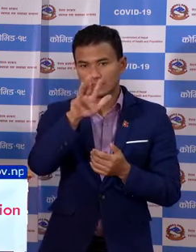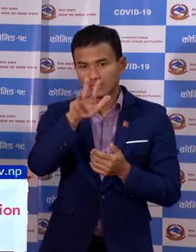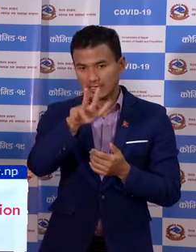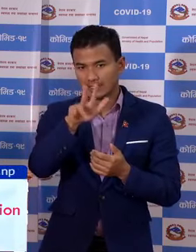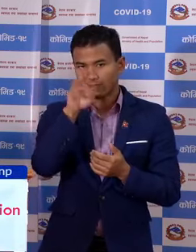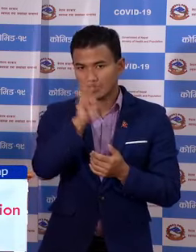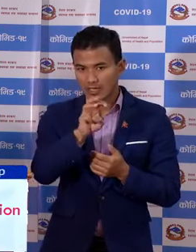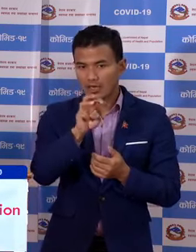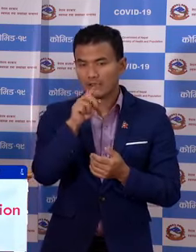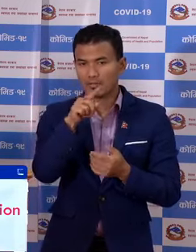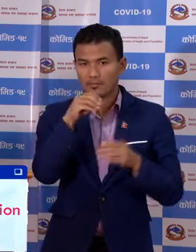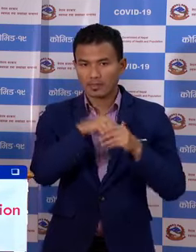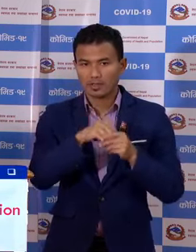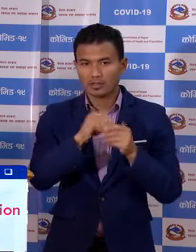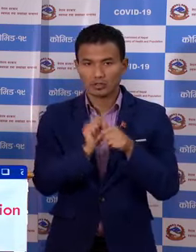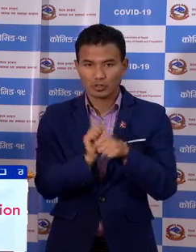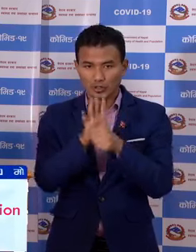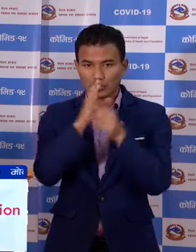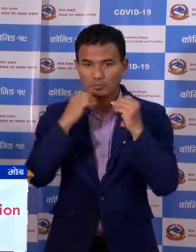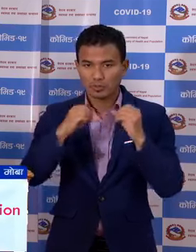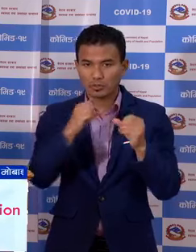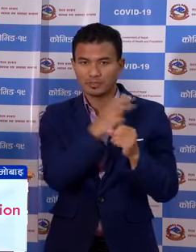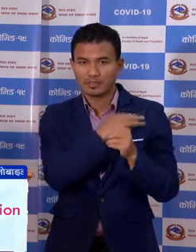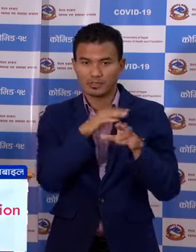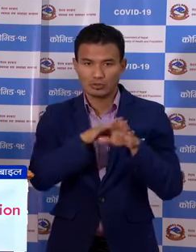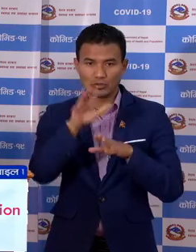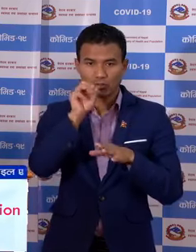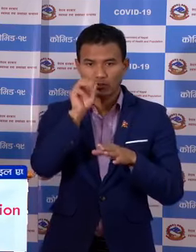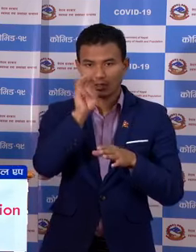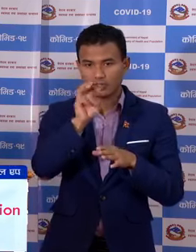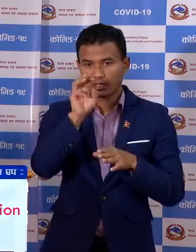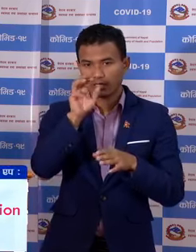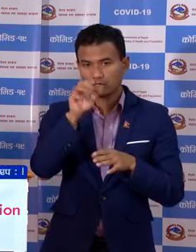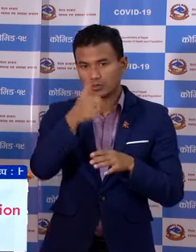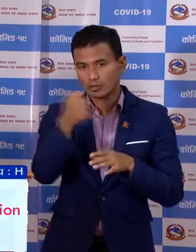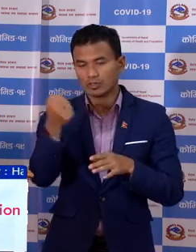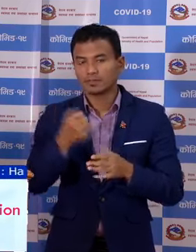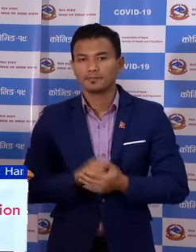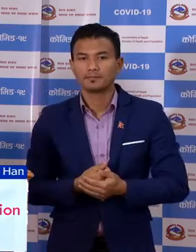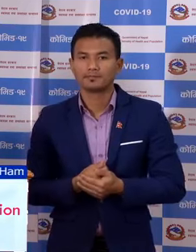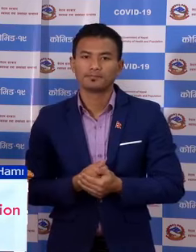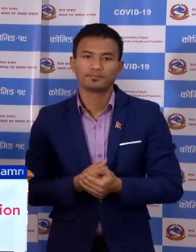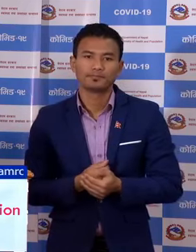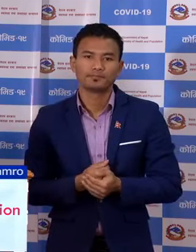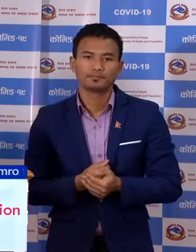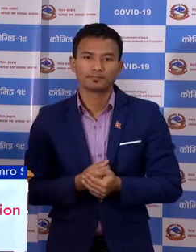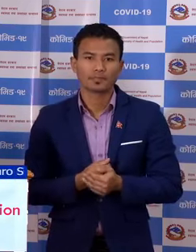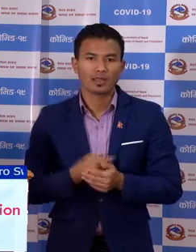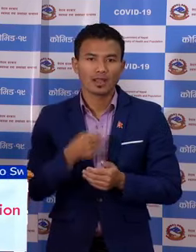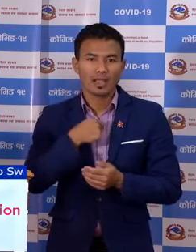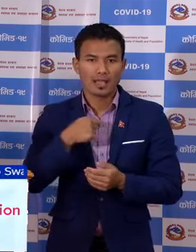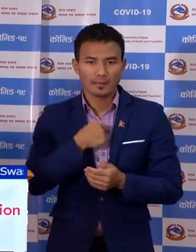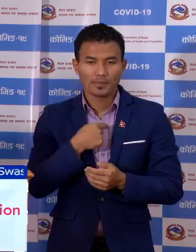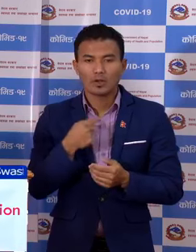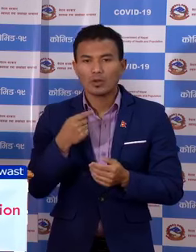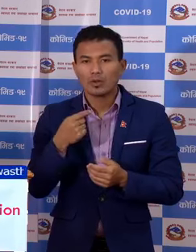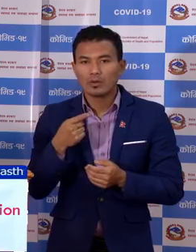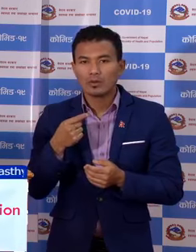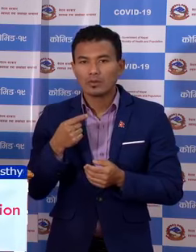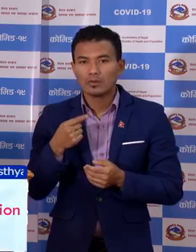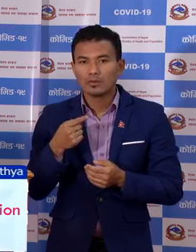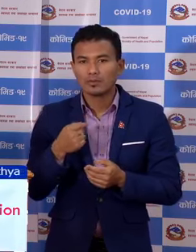1,48,000 छ र त्यसमध्ये सक्रिय प्रयोगकर्ता 90,600 हुनुहुन्छ र हाम्रो